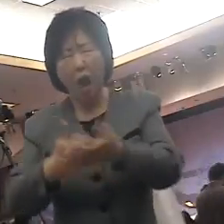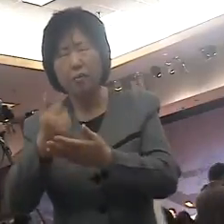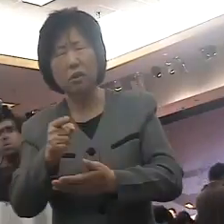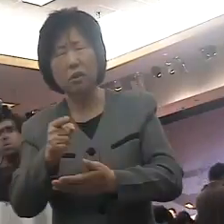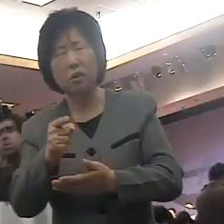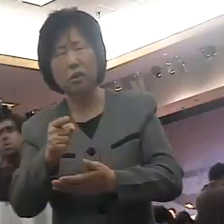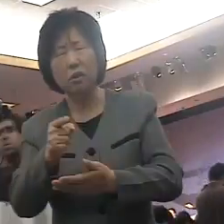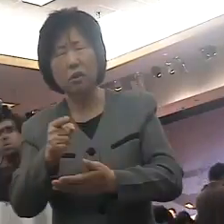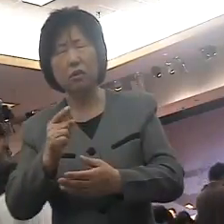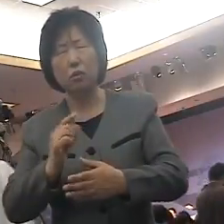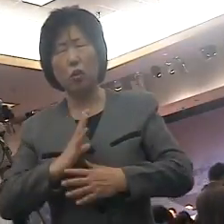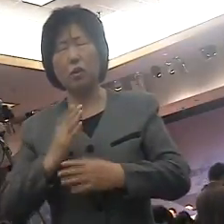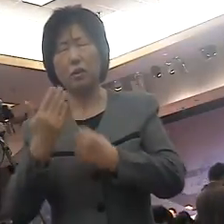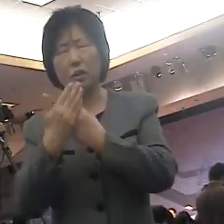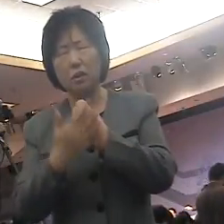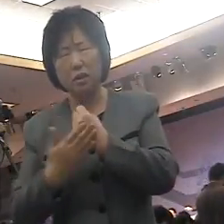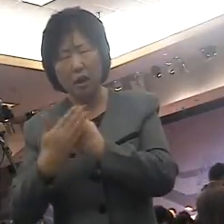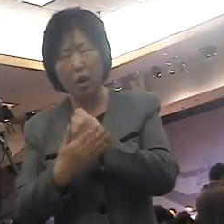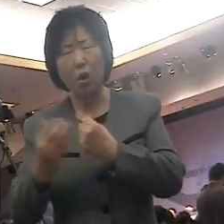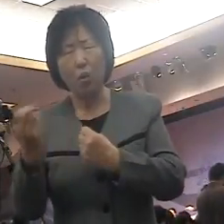그 놀라우신 은혜와